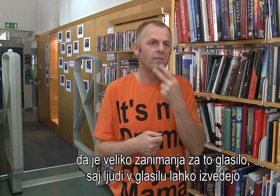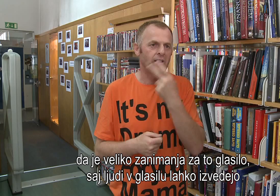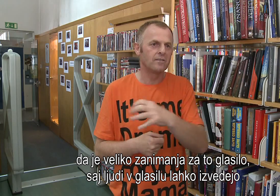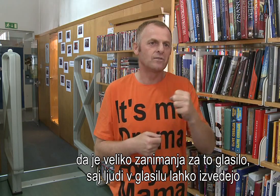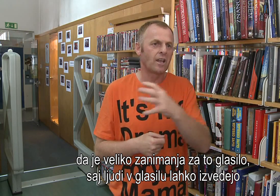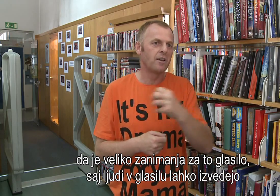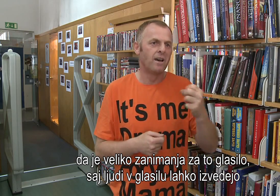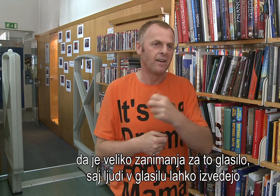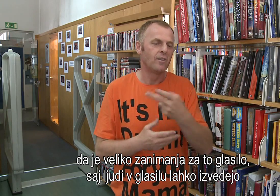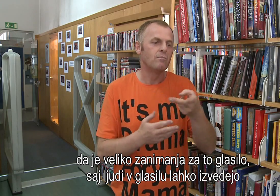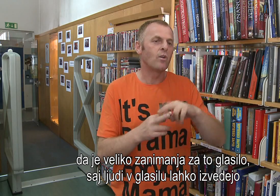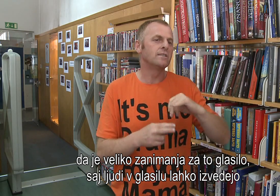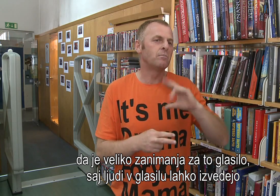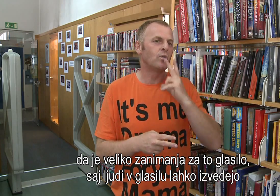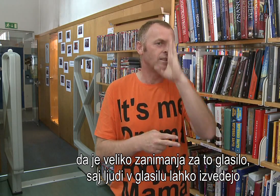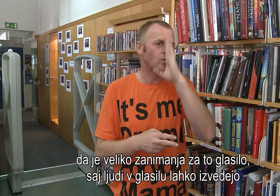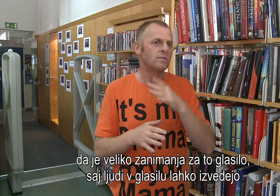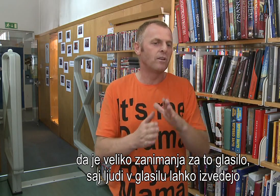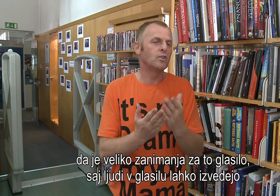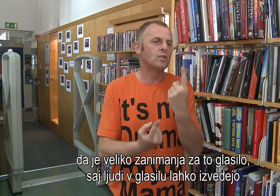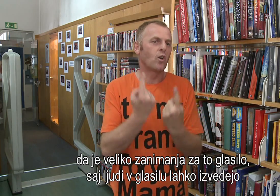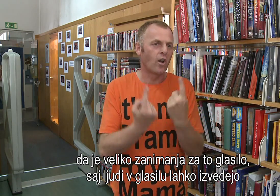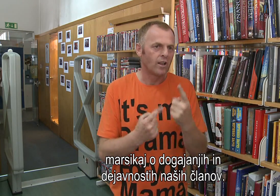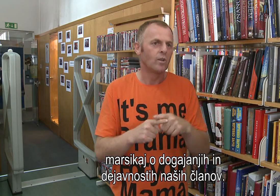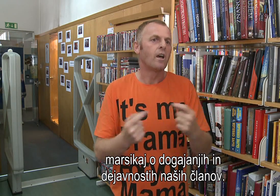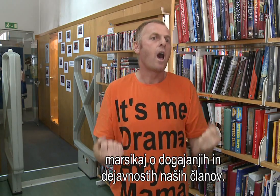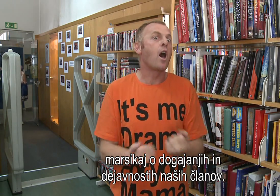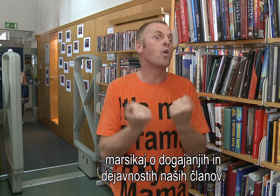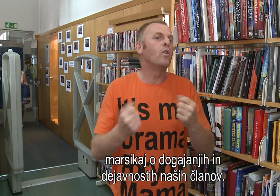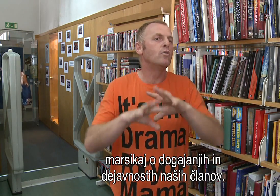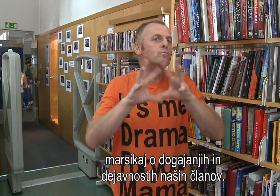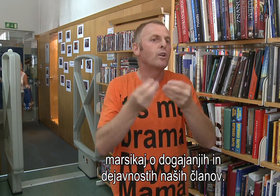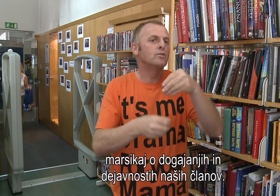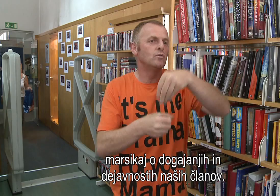But